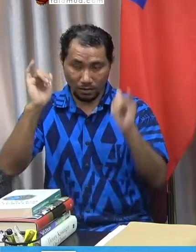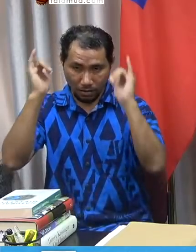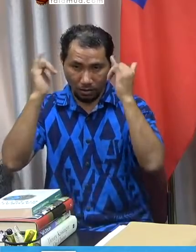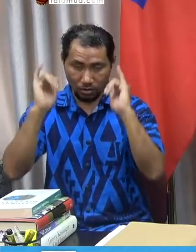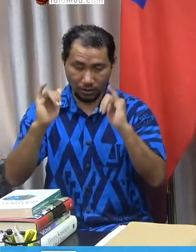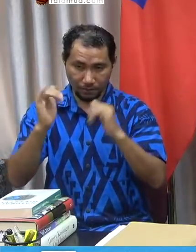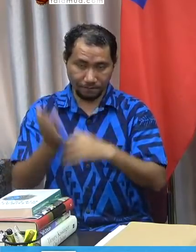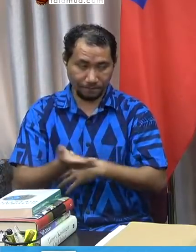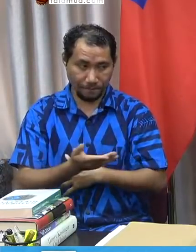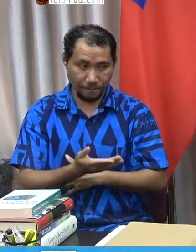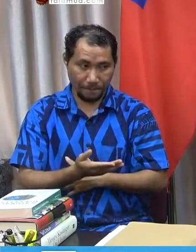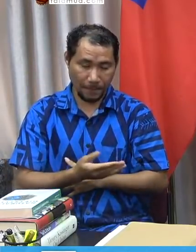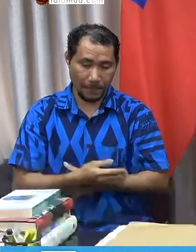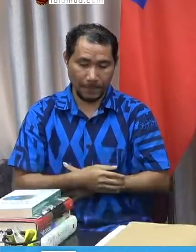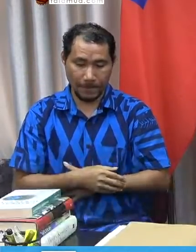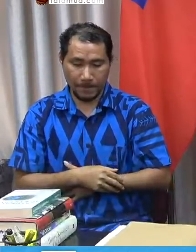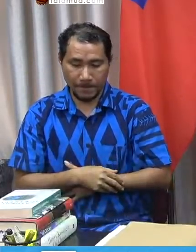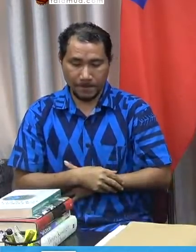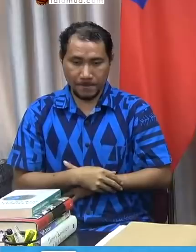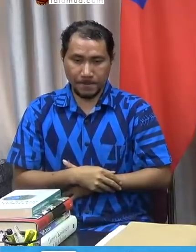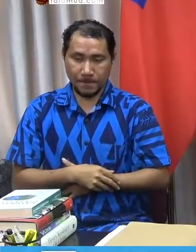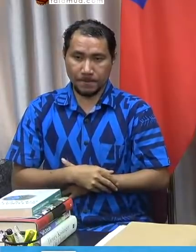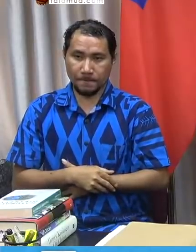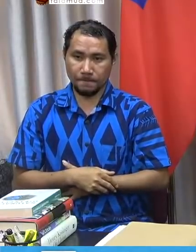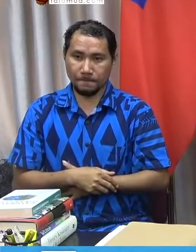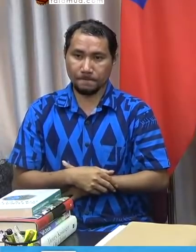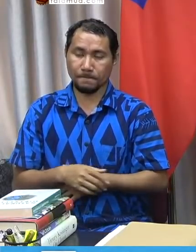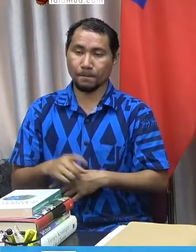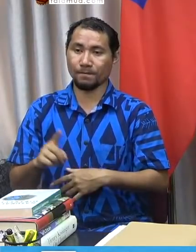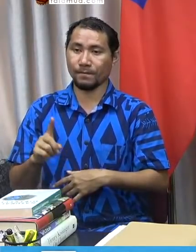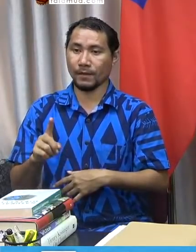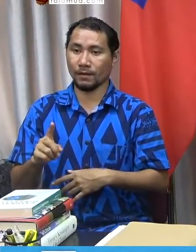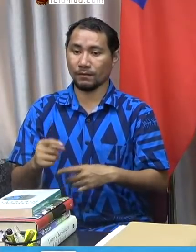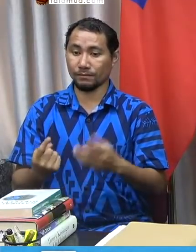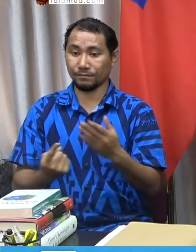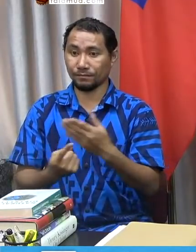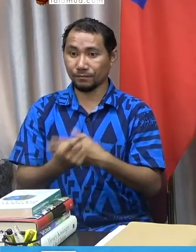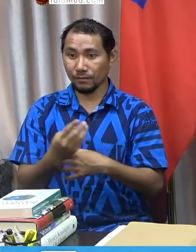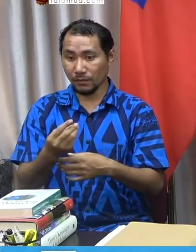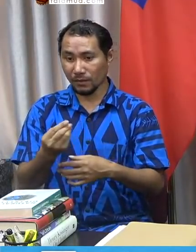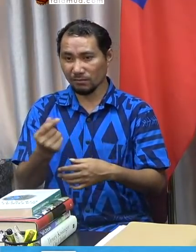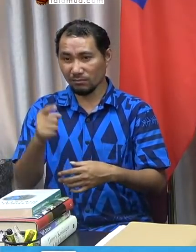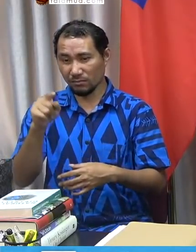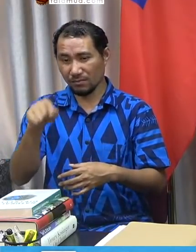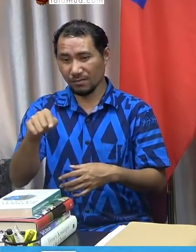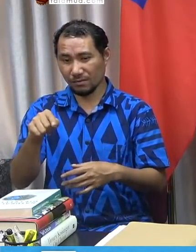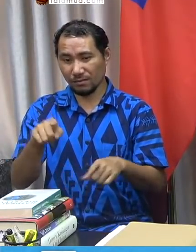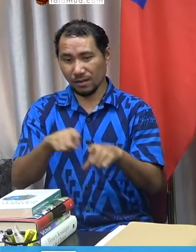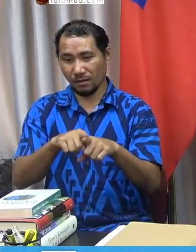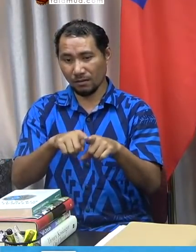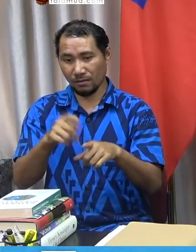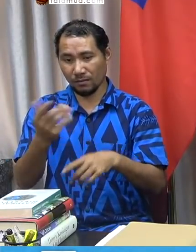a I le mea foi ia o le tupu se mea whapea